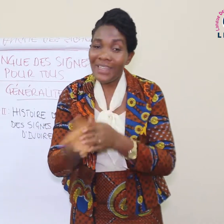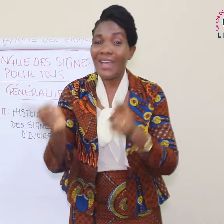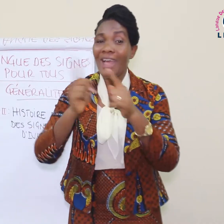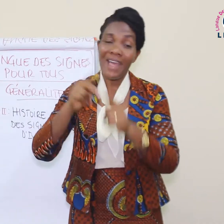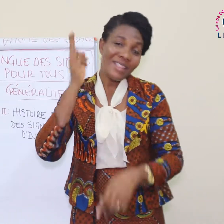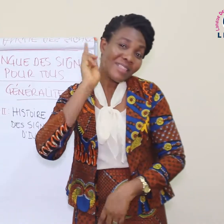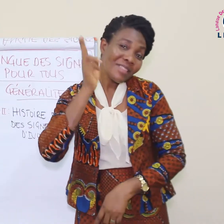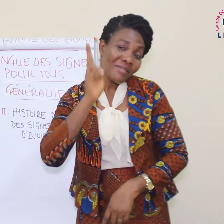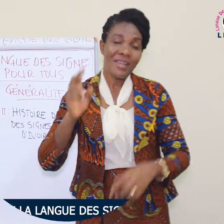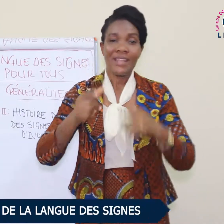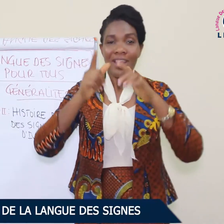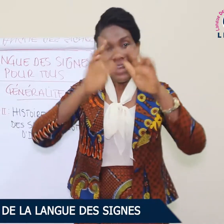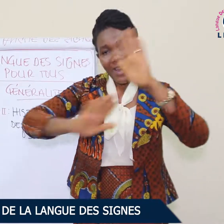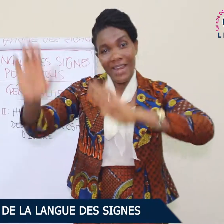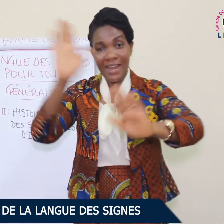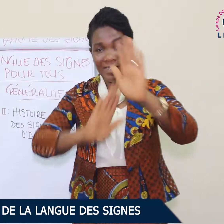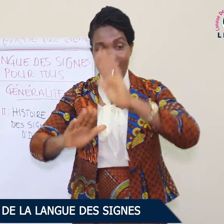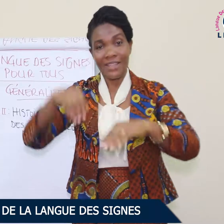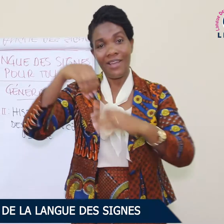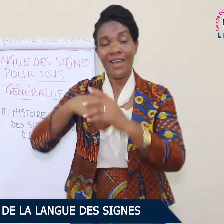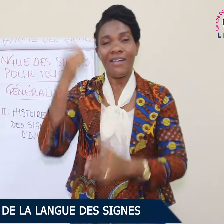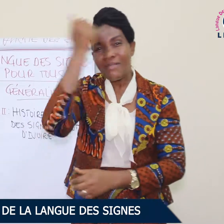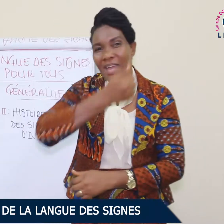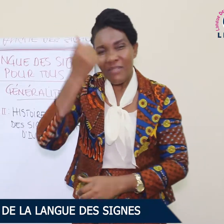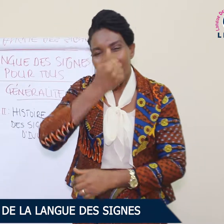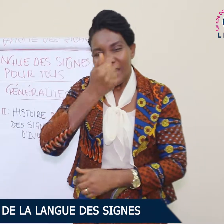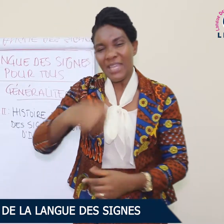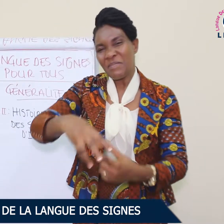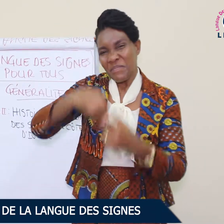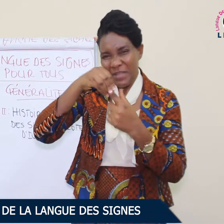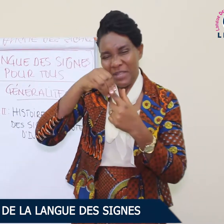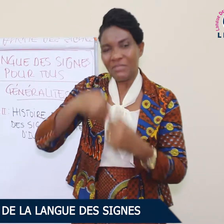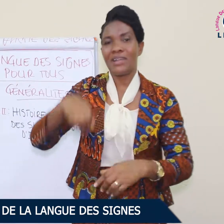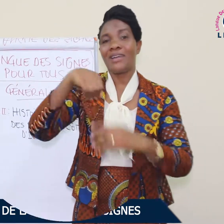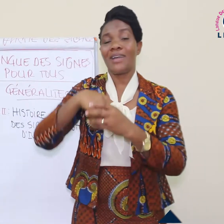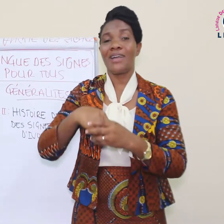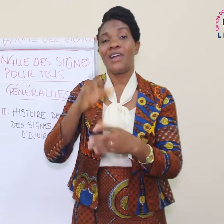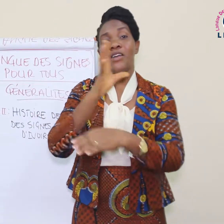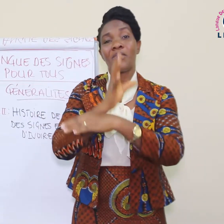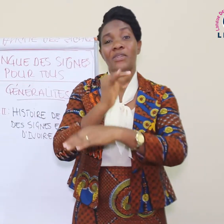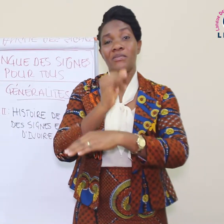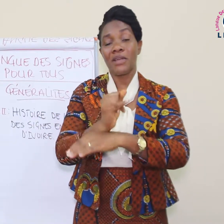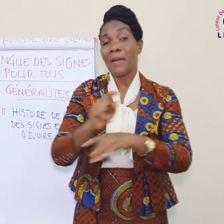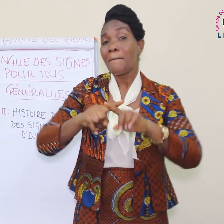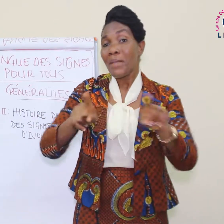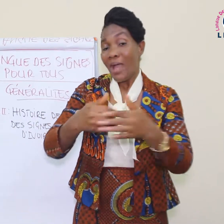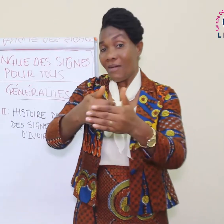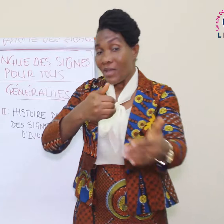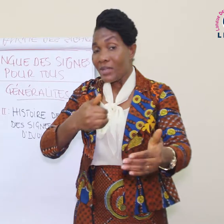des signes en Afrique et en Côte d'Ivoire. Mais avant de parler de l'arrivée de la langue